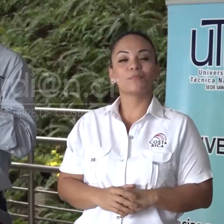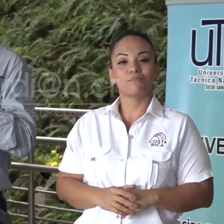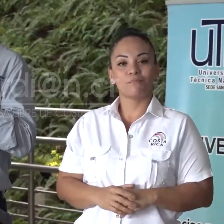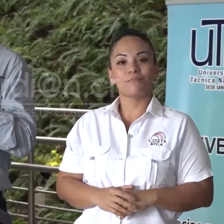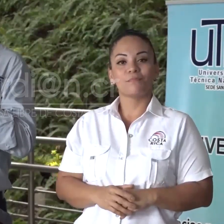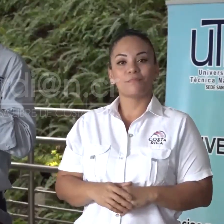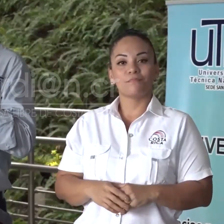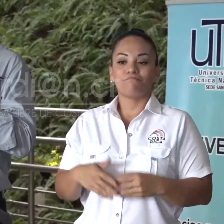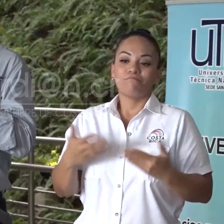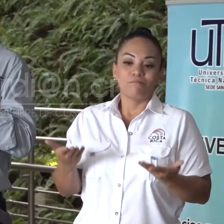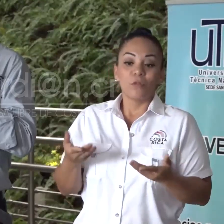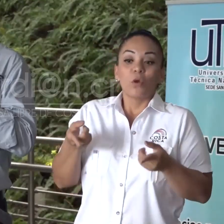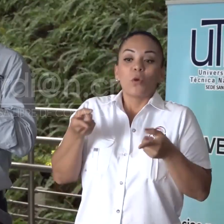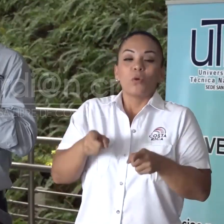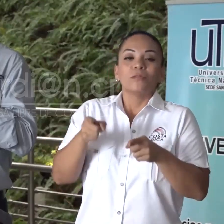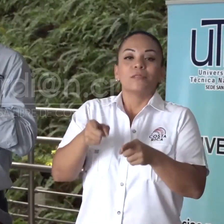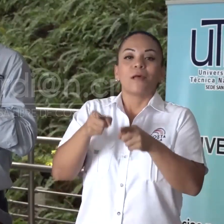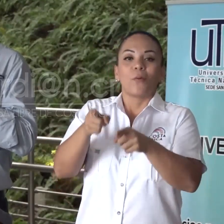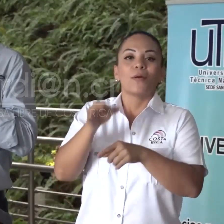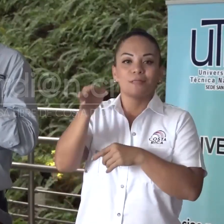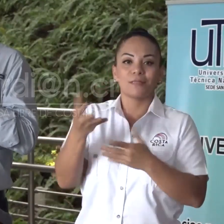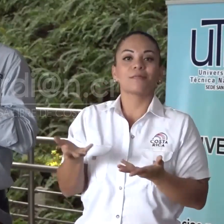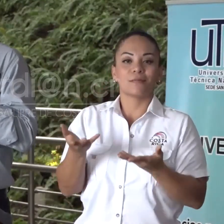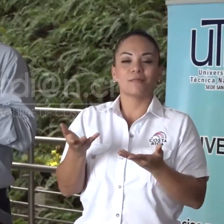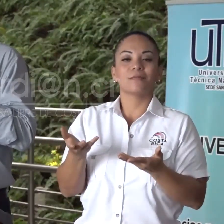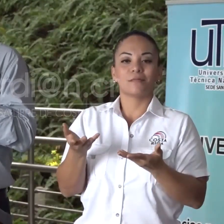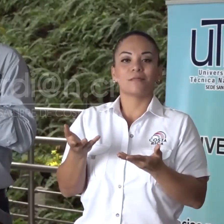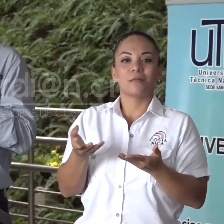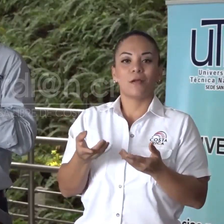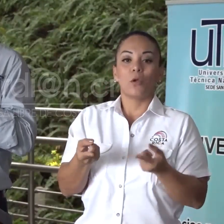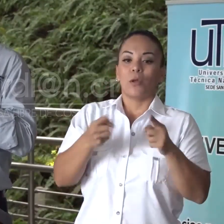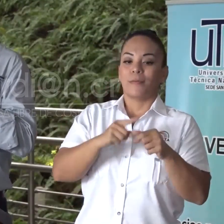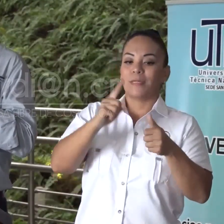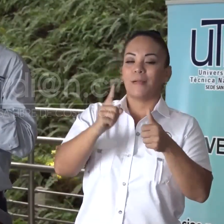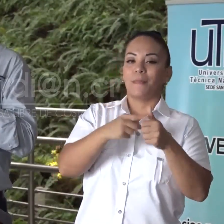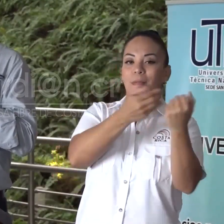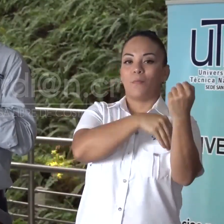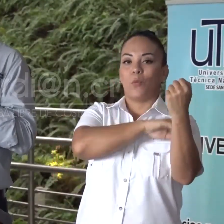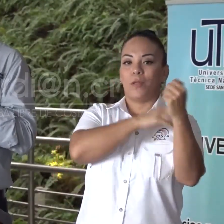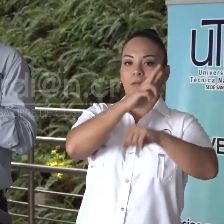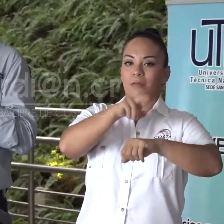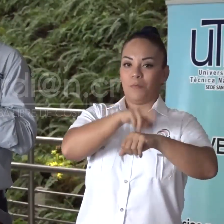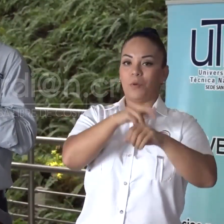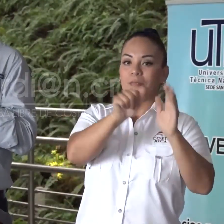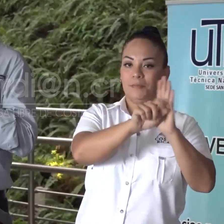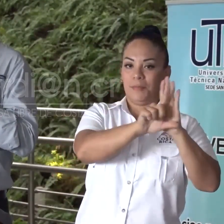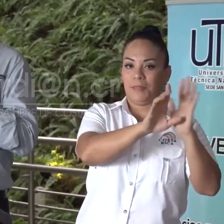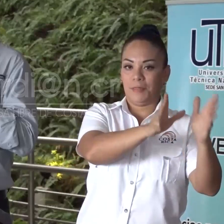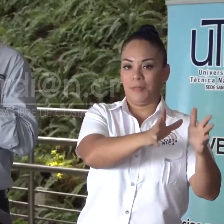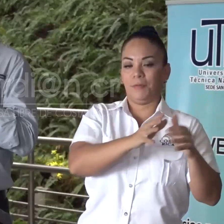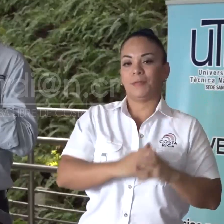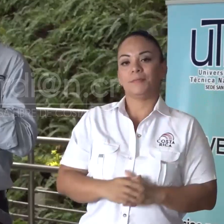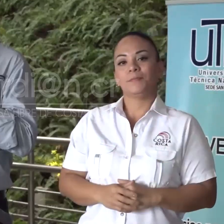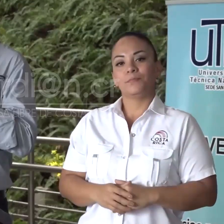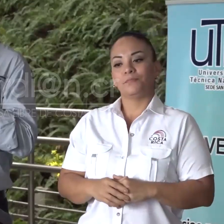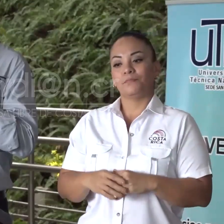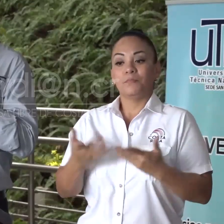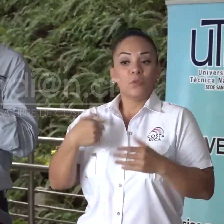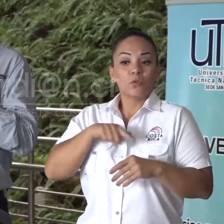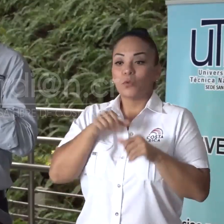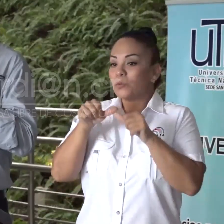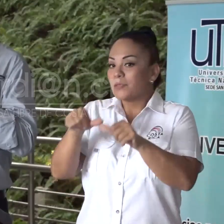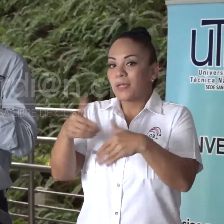de las consecuencias de lo que ocurre en el primer poder de la República. Entonces,